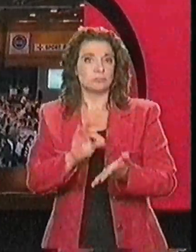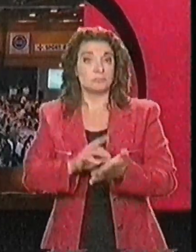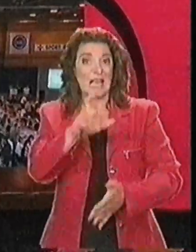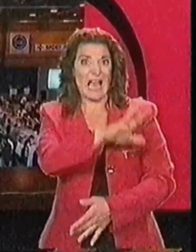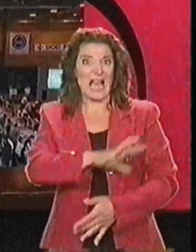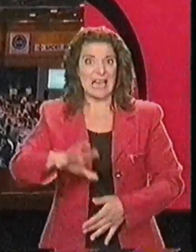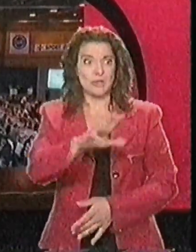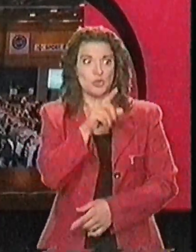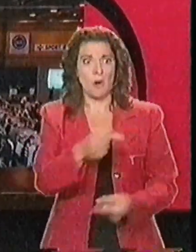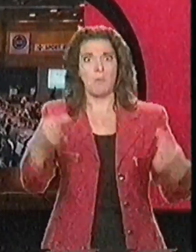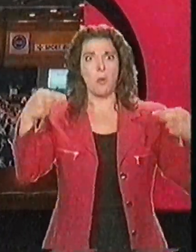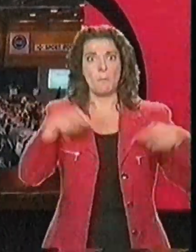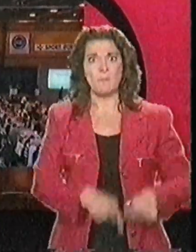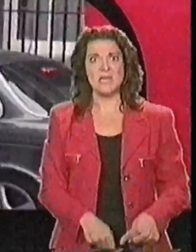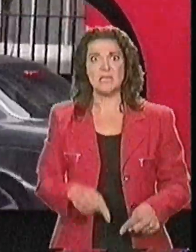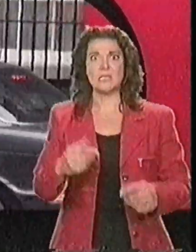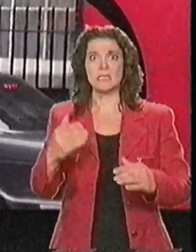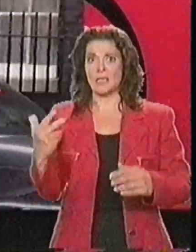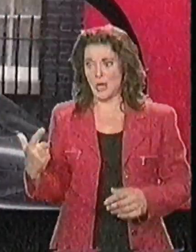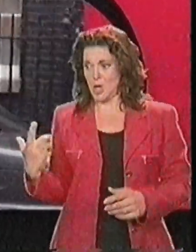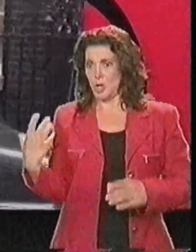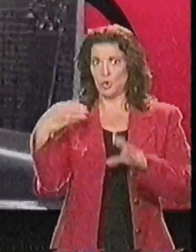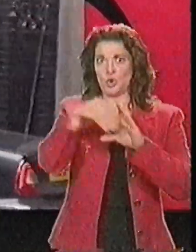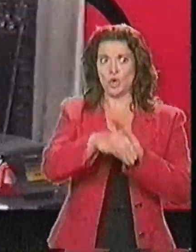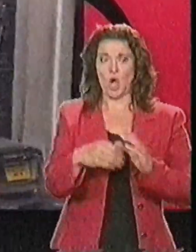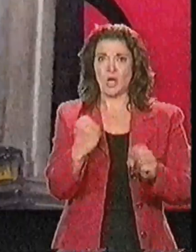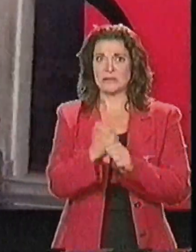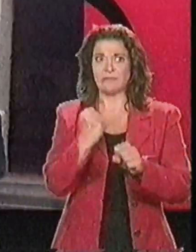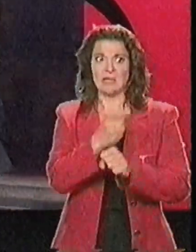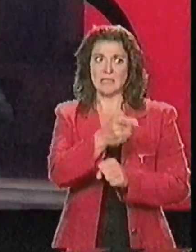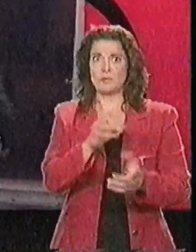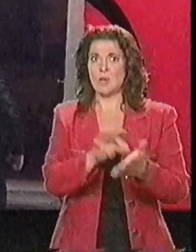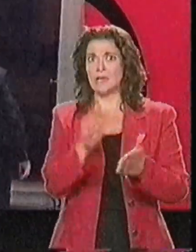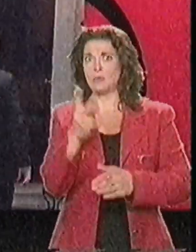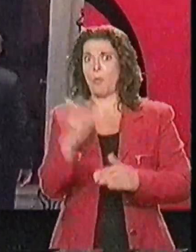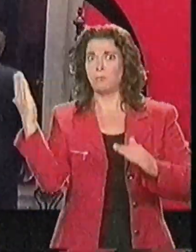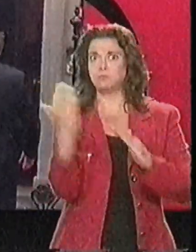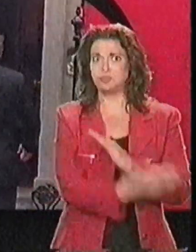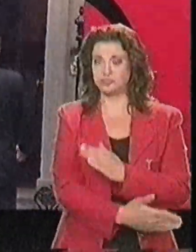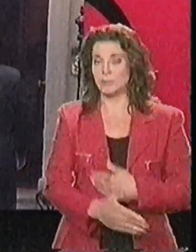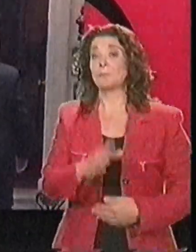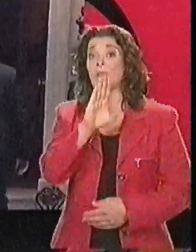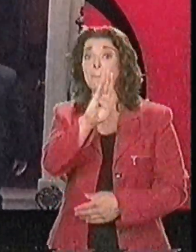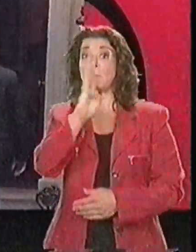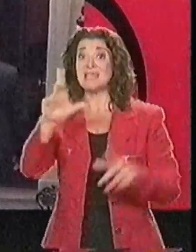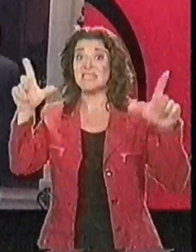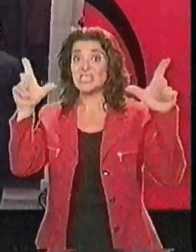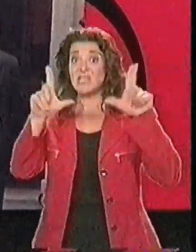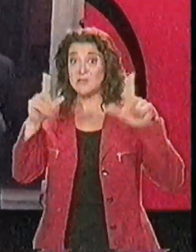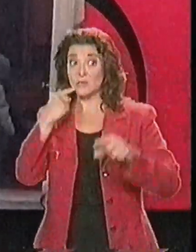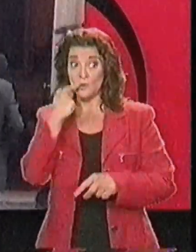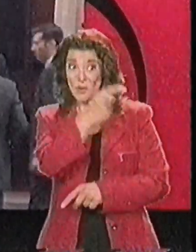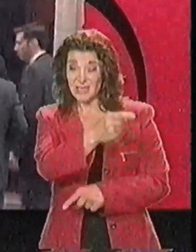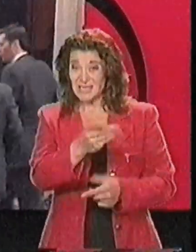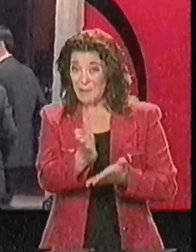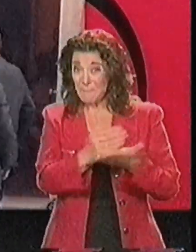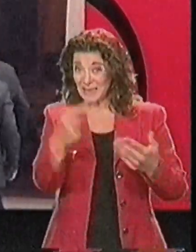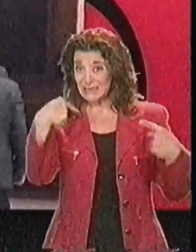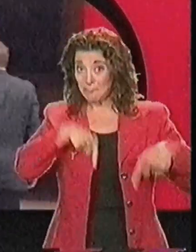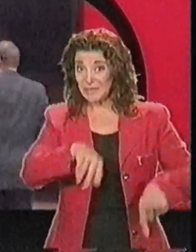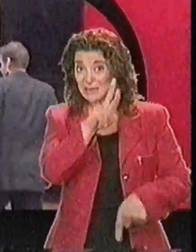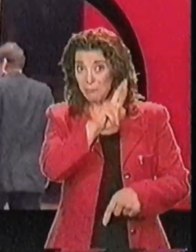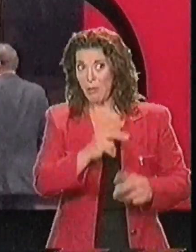véritable désastre pour le Parti travailliste. Selon une projection de la BBC, le Labour se retrouverait même en troisième position derrière